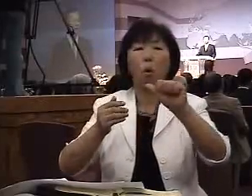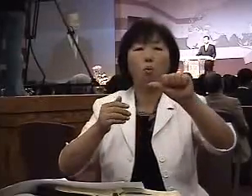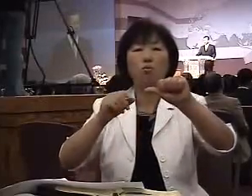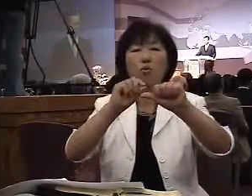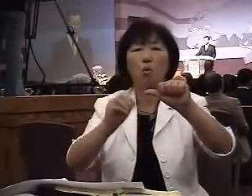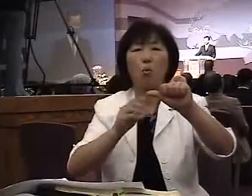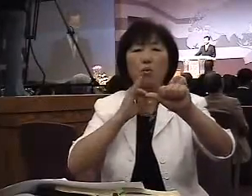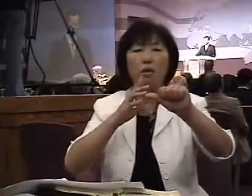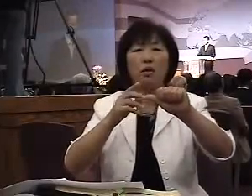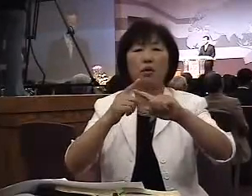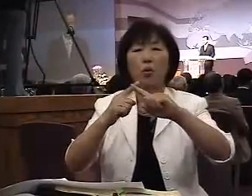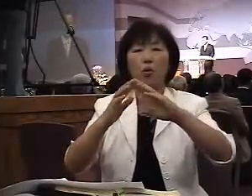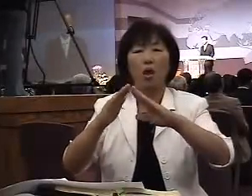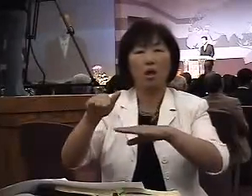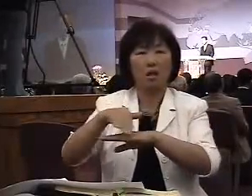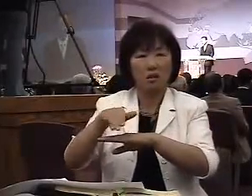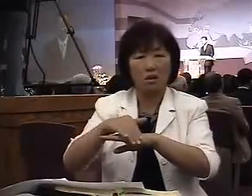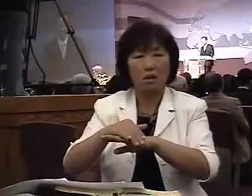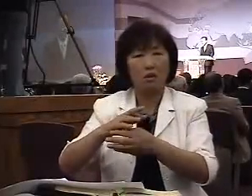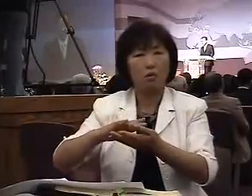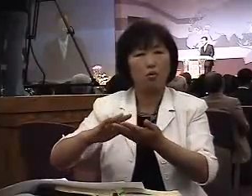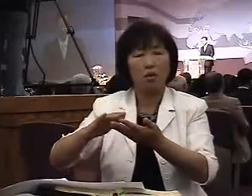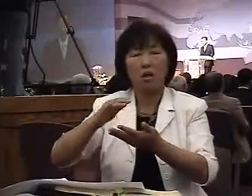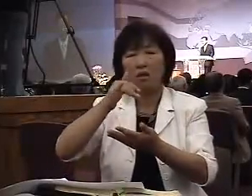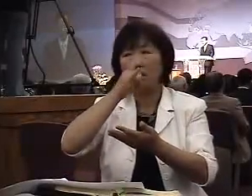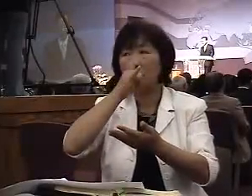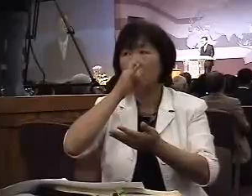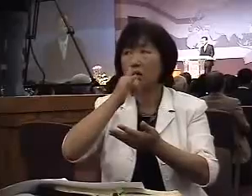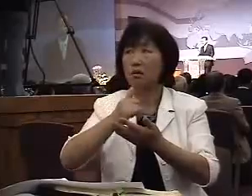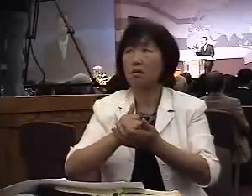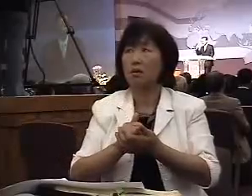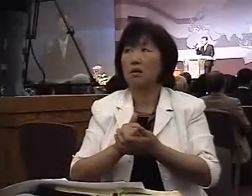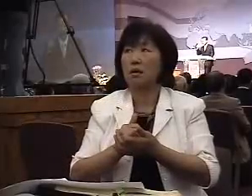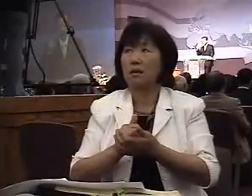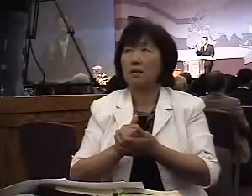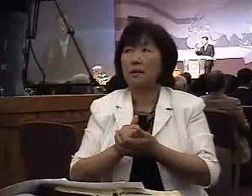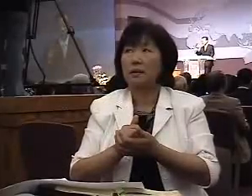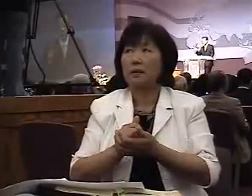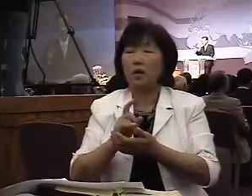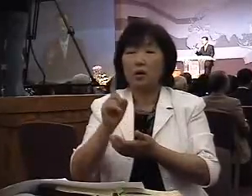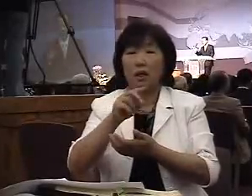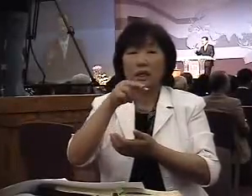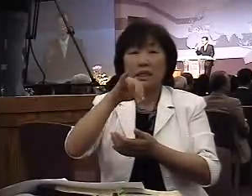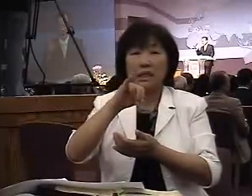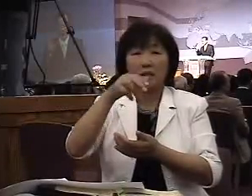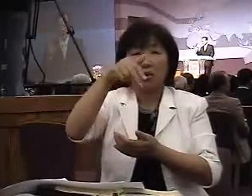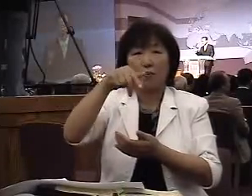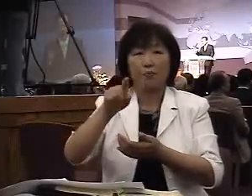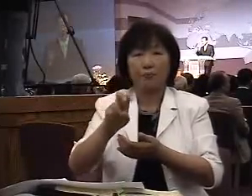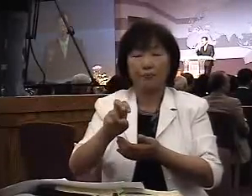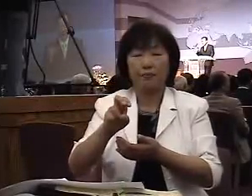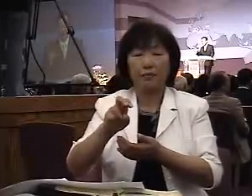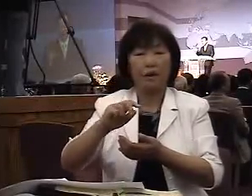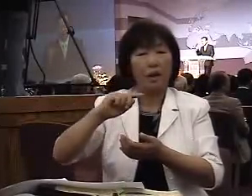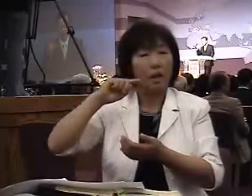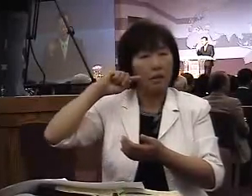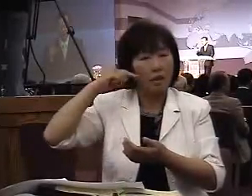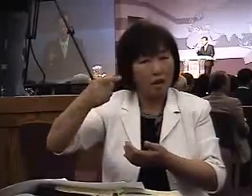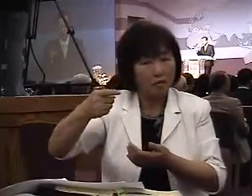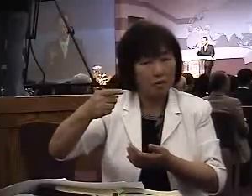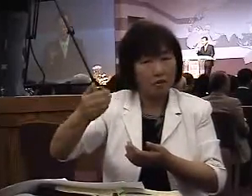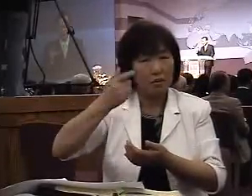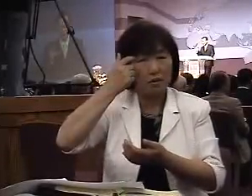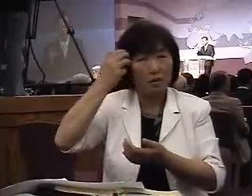5%만 교회에 다닌다는 숫자를 보면서 우리가 어느 한 시점에 다음 세대를